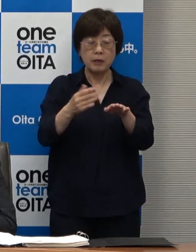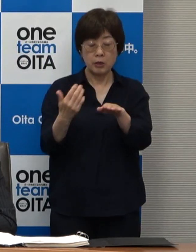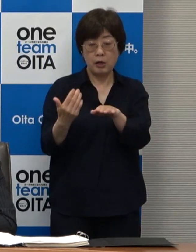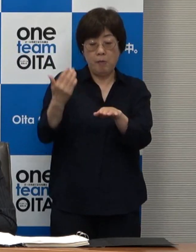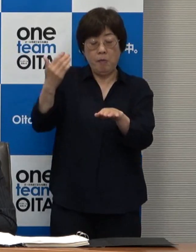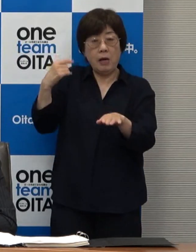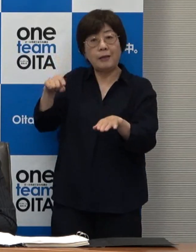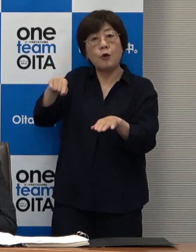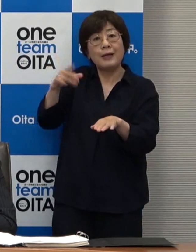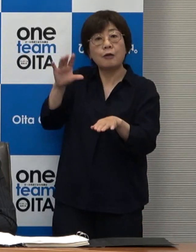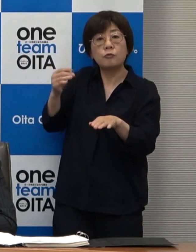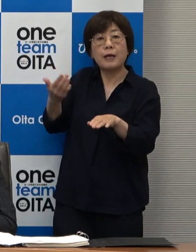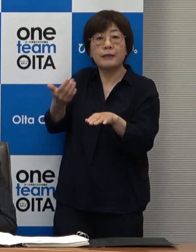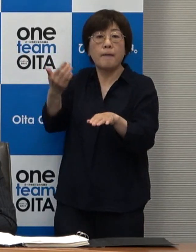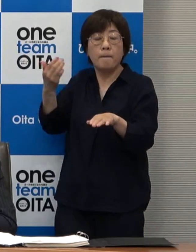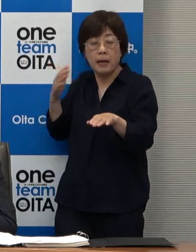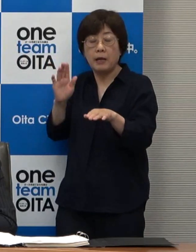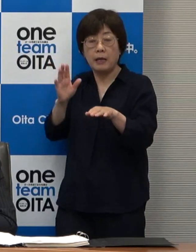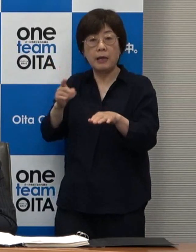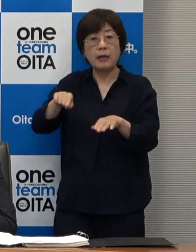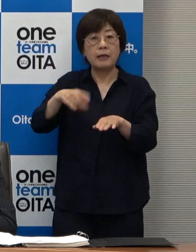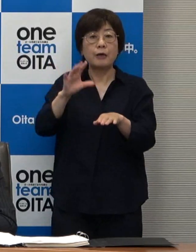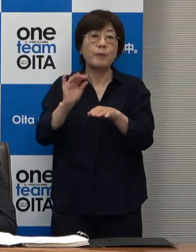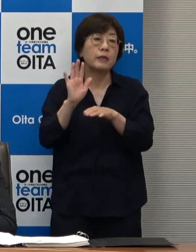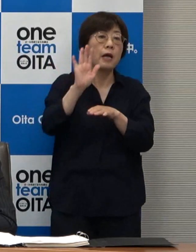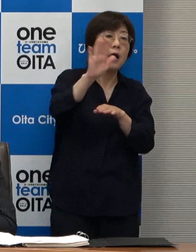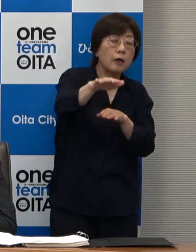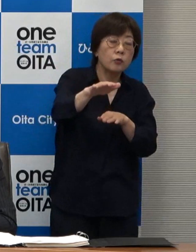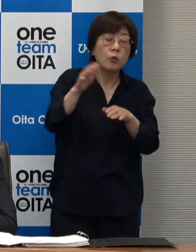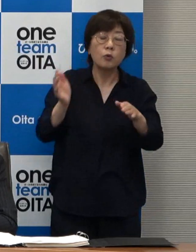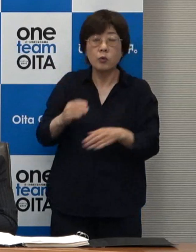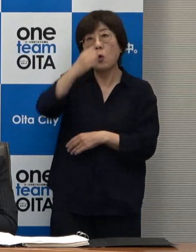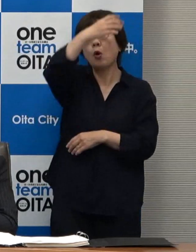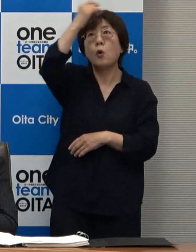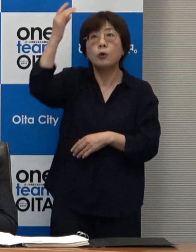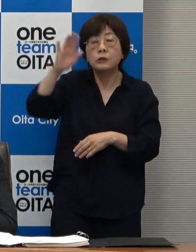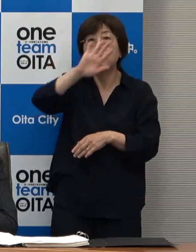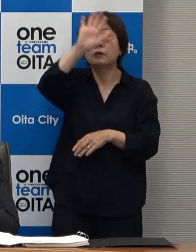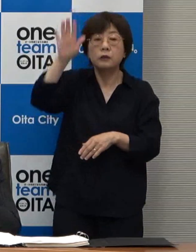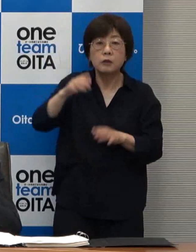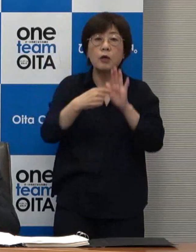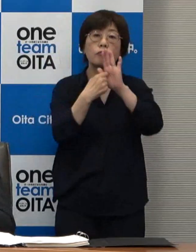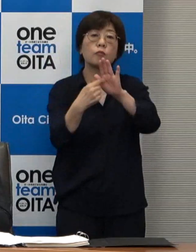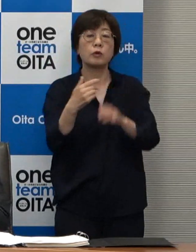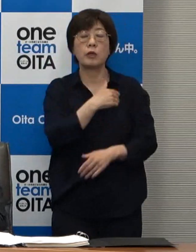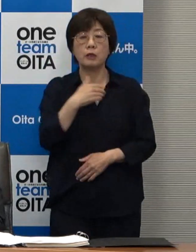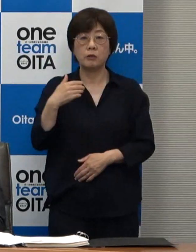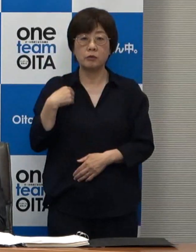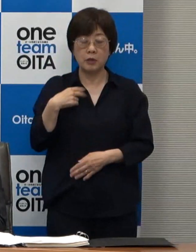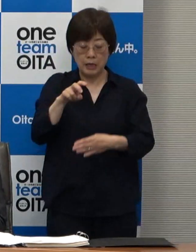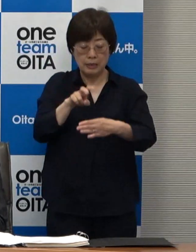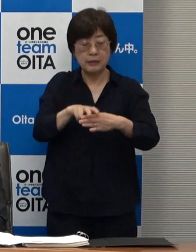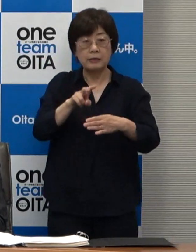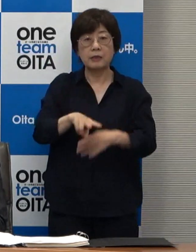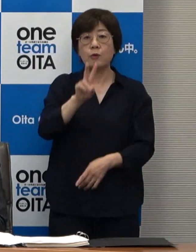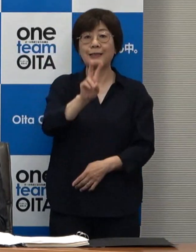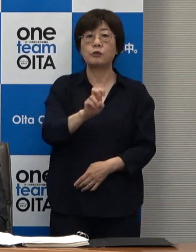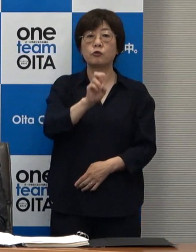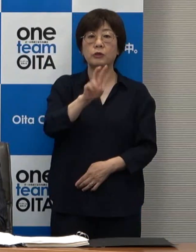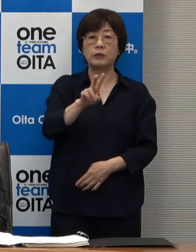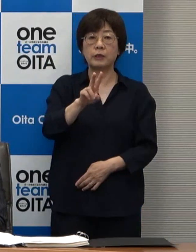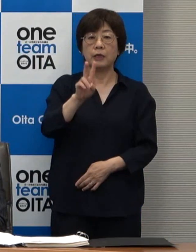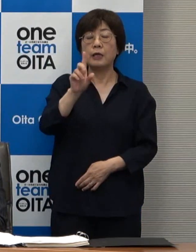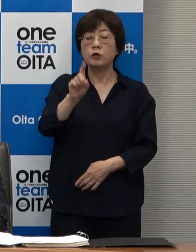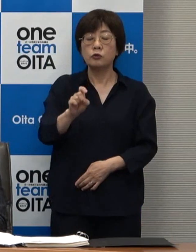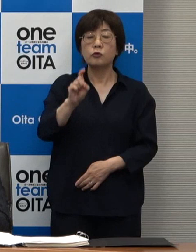年までの星空を再現可能です。座席数は22席で、11席はリク